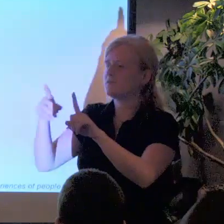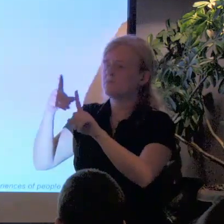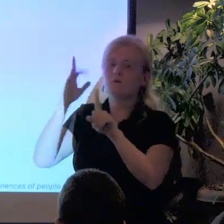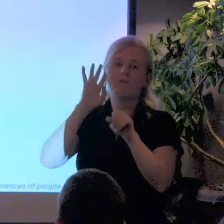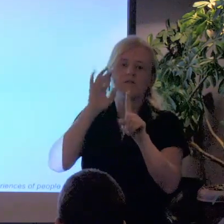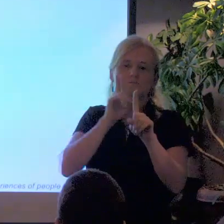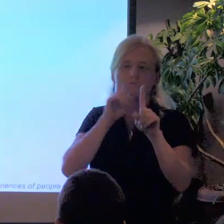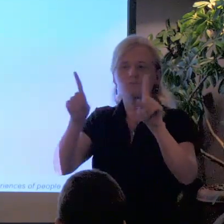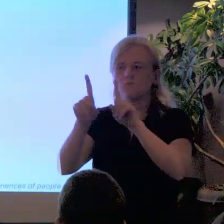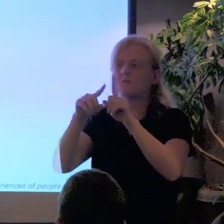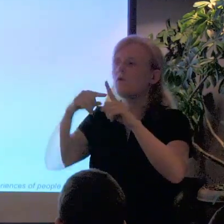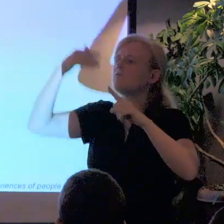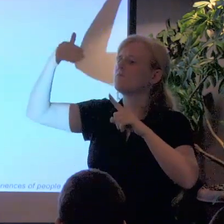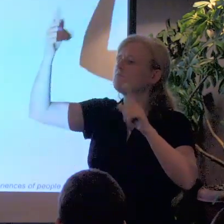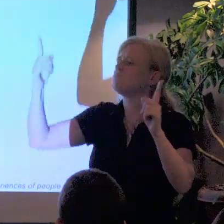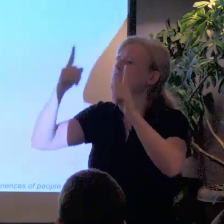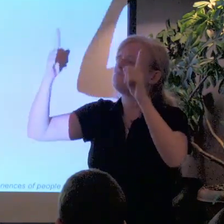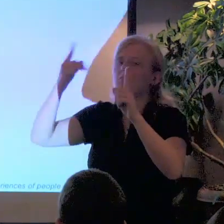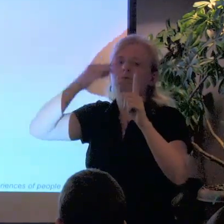Pour vous donner un exemple.